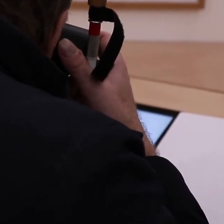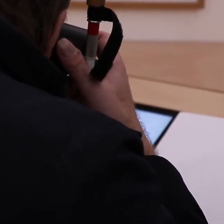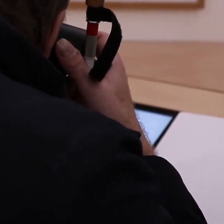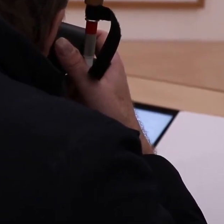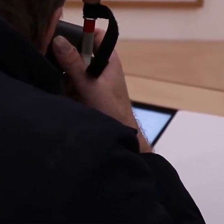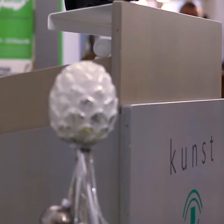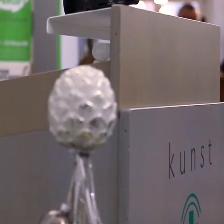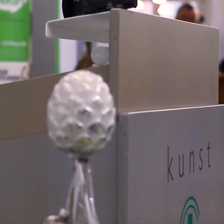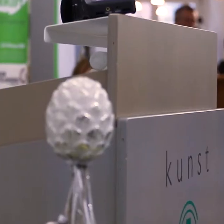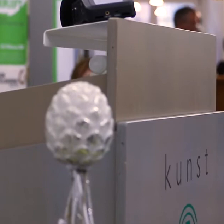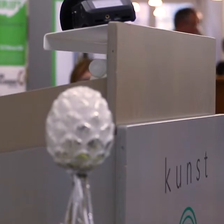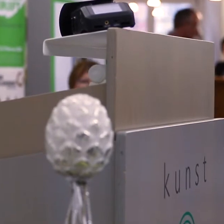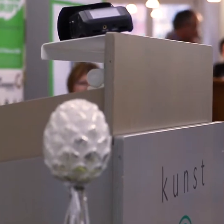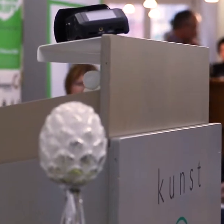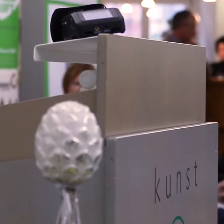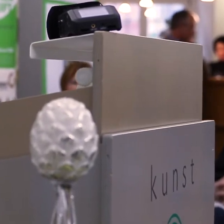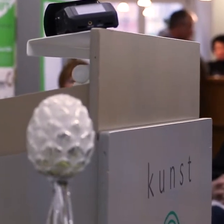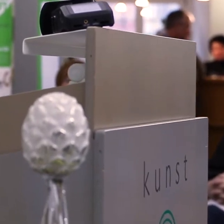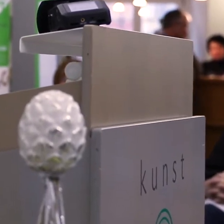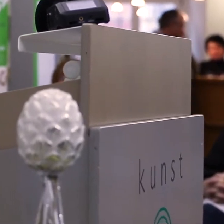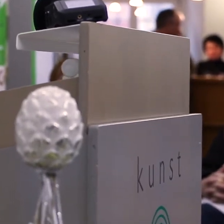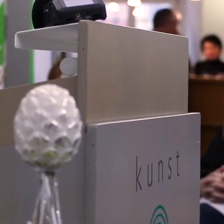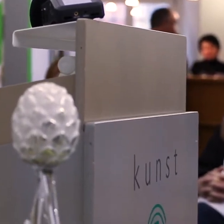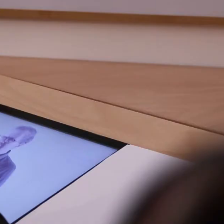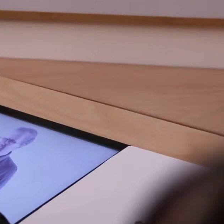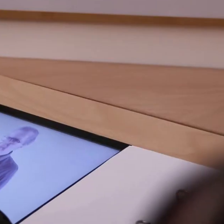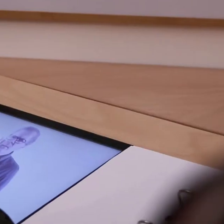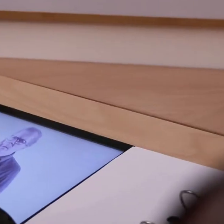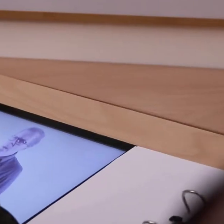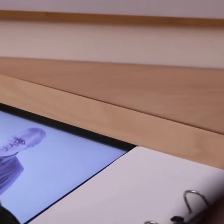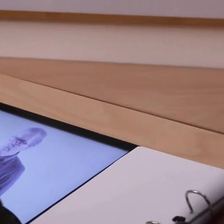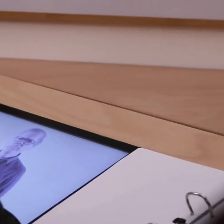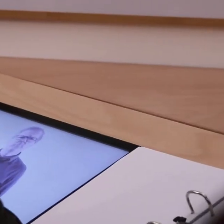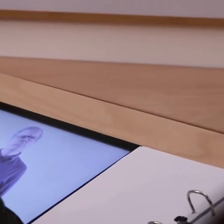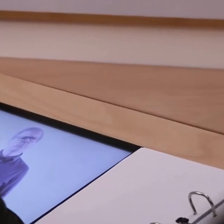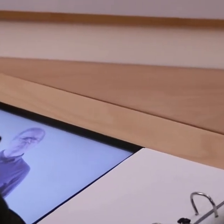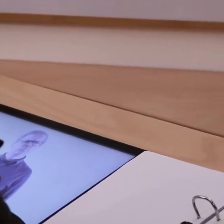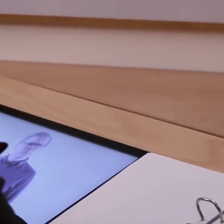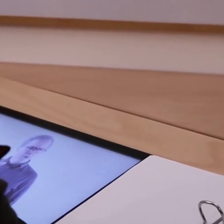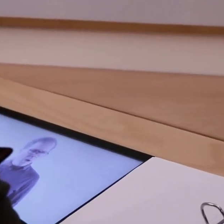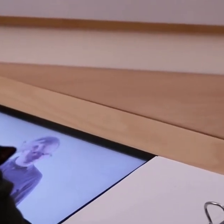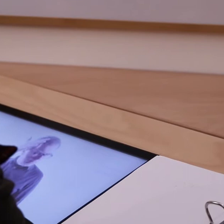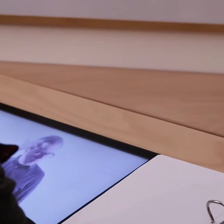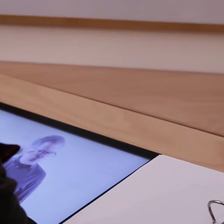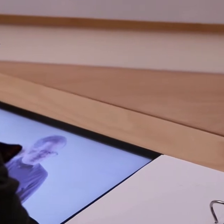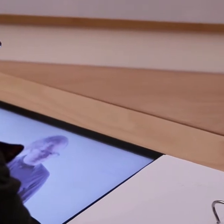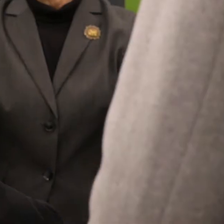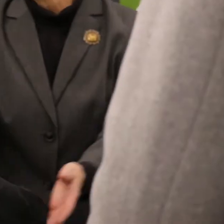Die barrierefreie Informationsstation im Kunstmuseum setzt ein Zeichen für ein inklusives